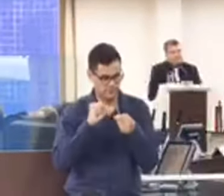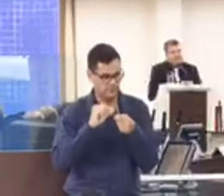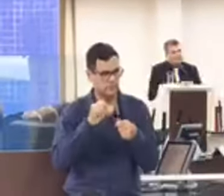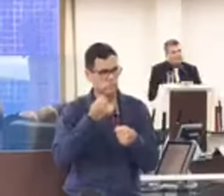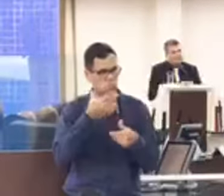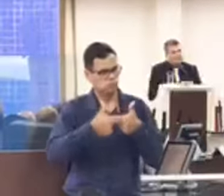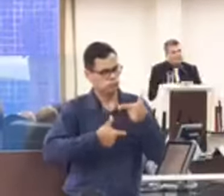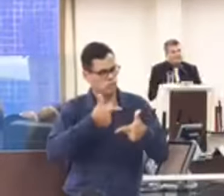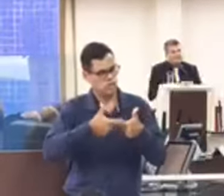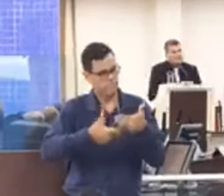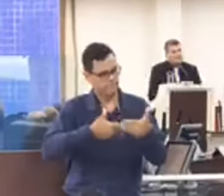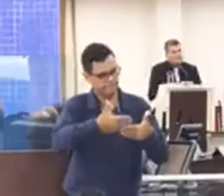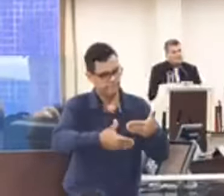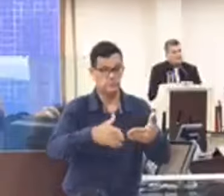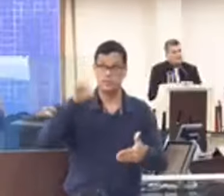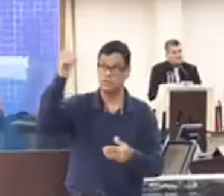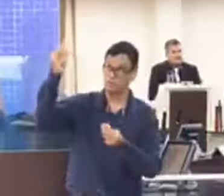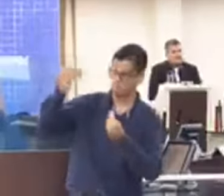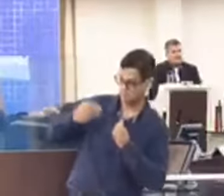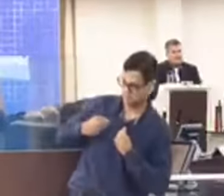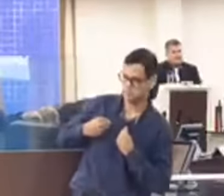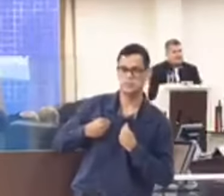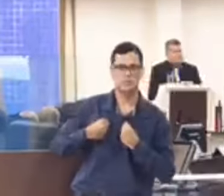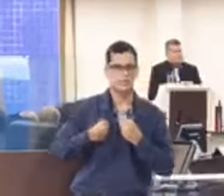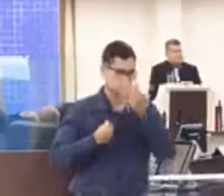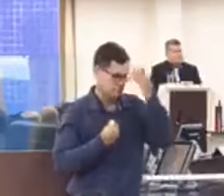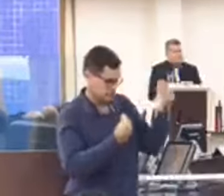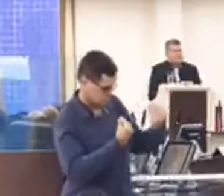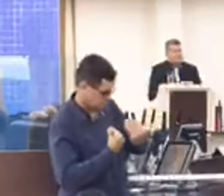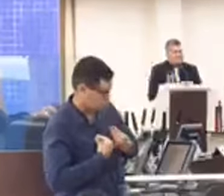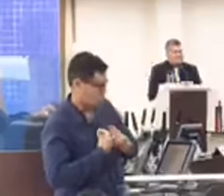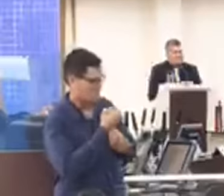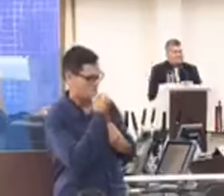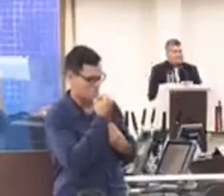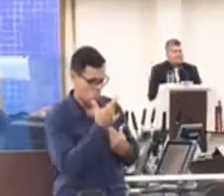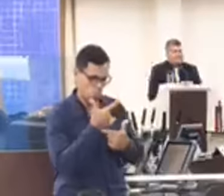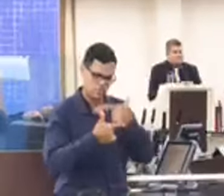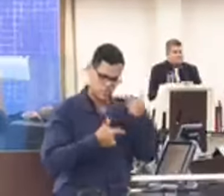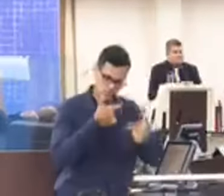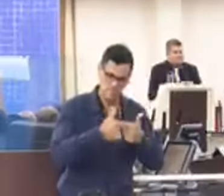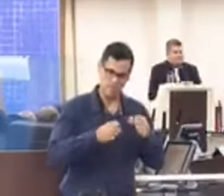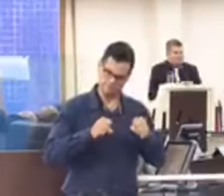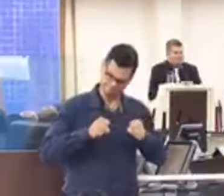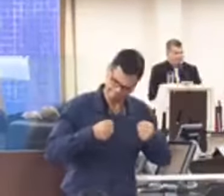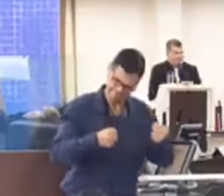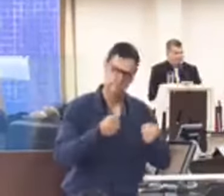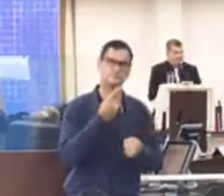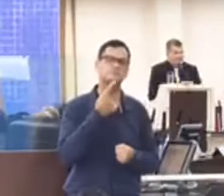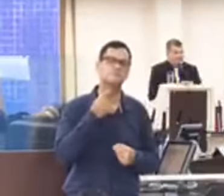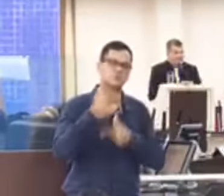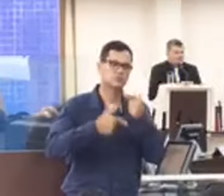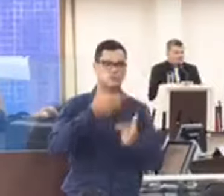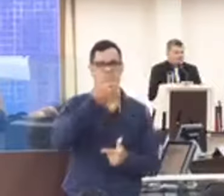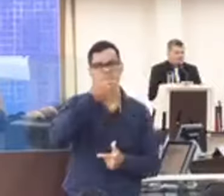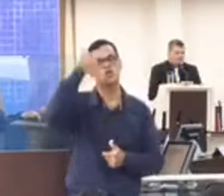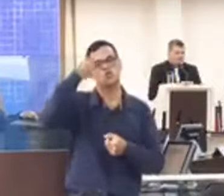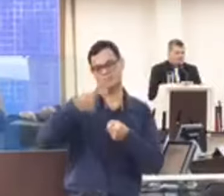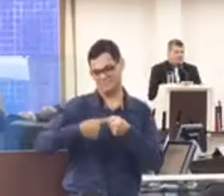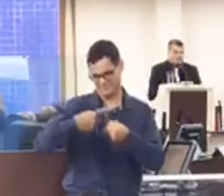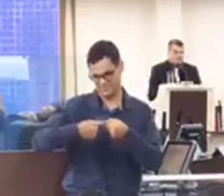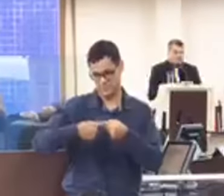bom trabalho. E Ele tem me dado pessoas boas do meu lado, pessoas que trabalham e se dedicam para uma cidade melhor.